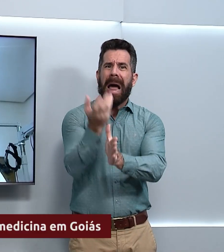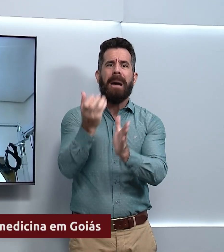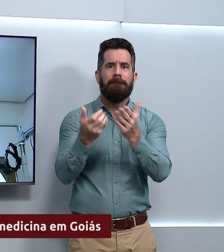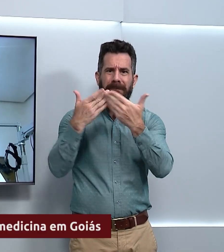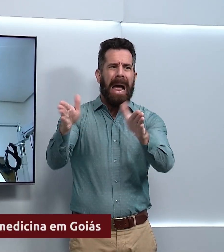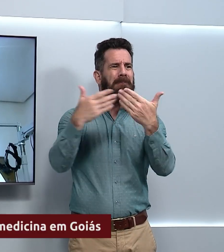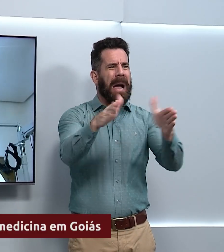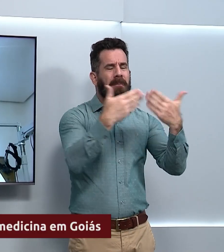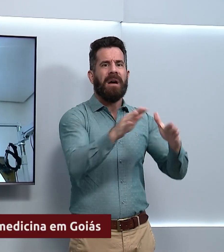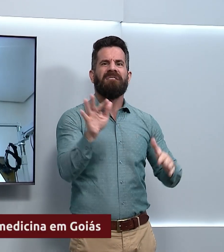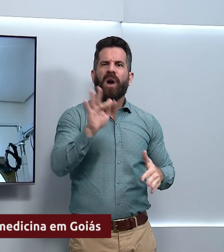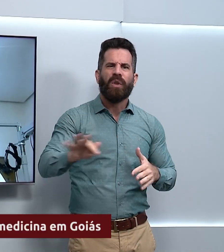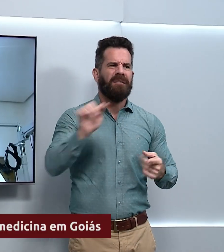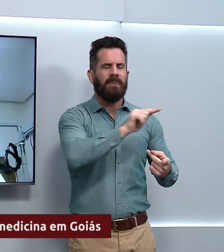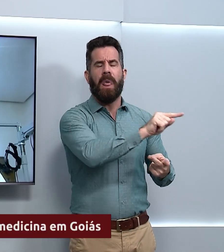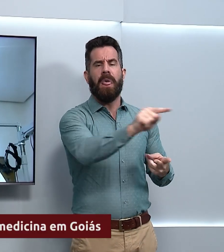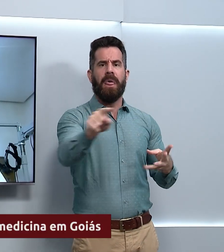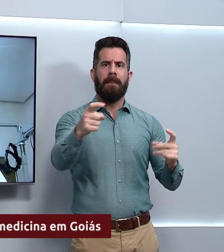o mínimo